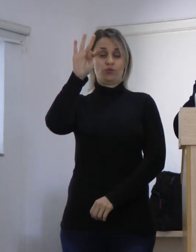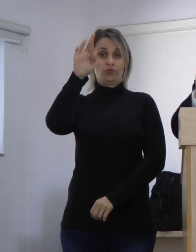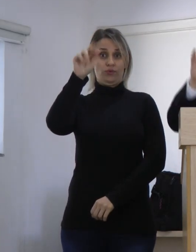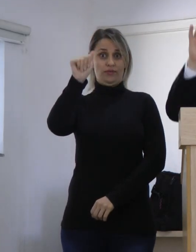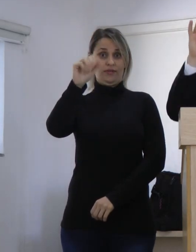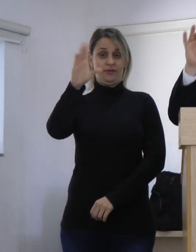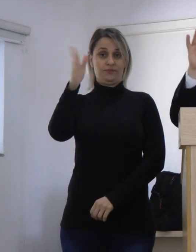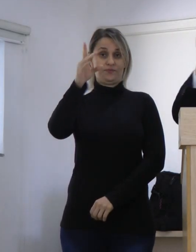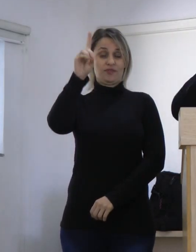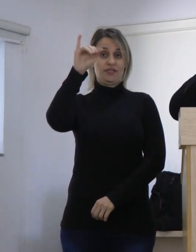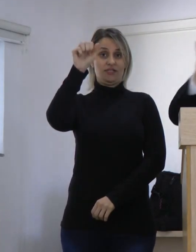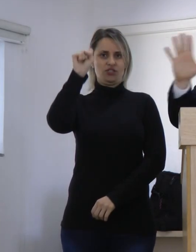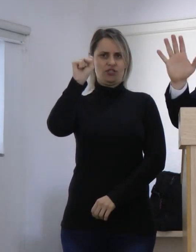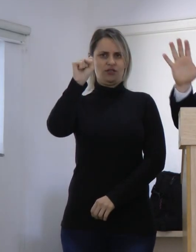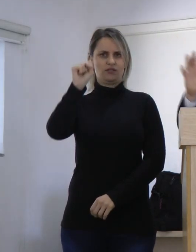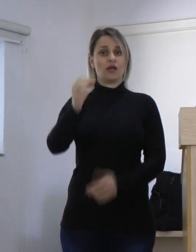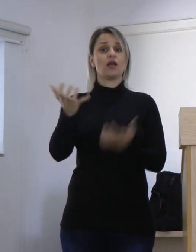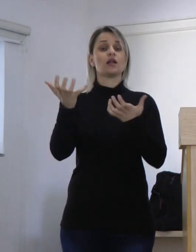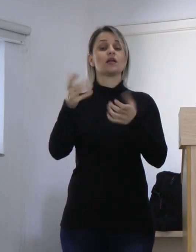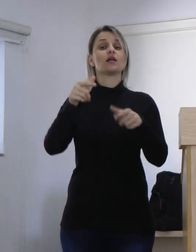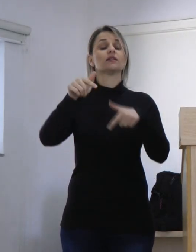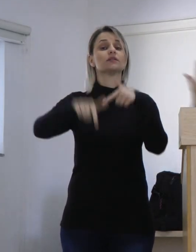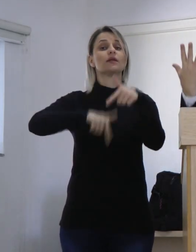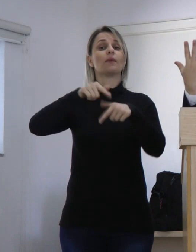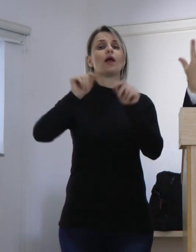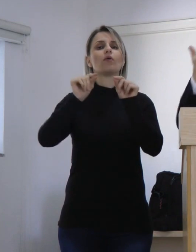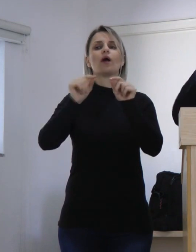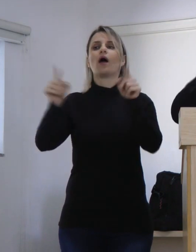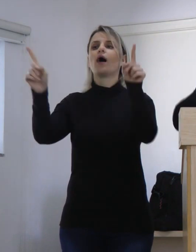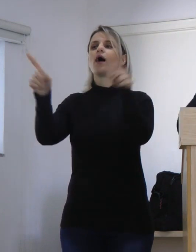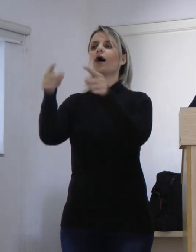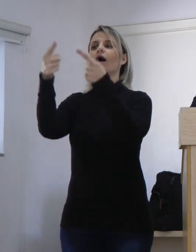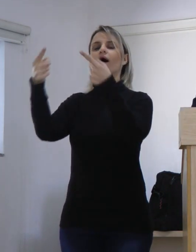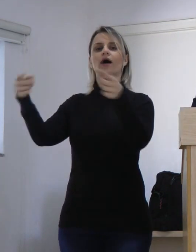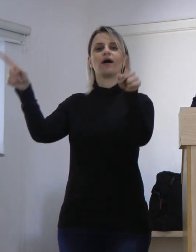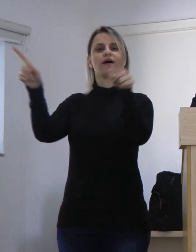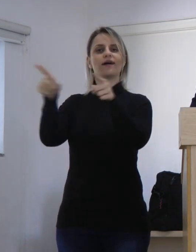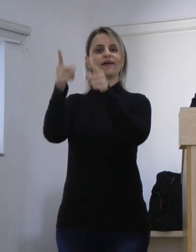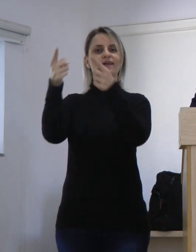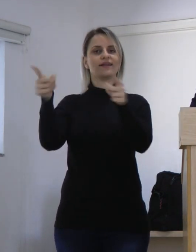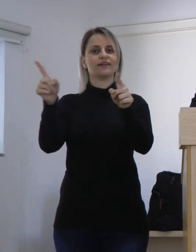Haroldo queria muito ser maestro, nunca conseguiu. Todas as portas se fecharam.